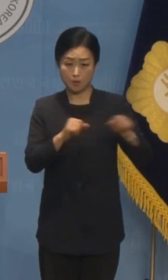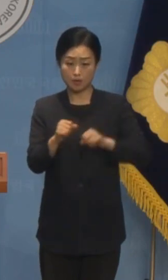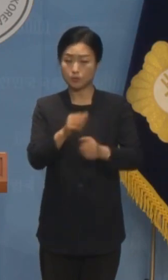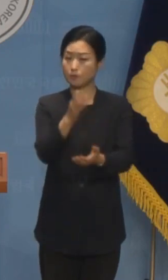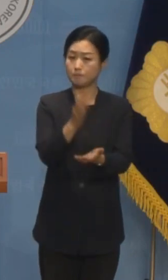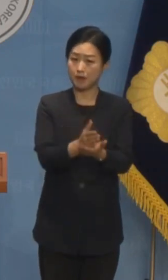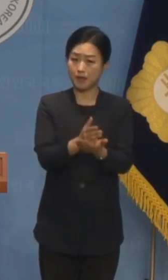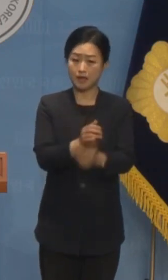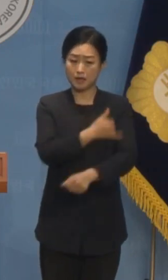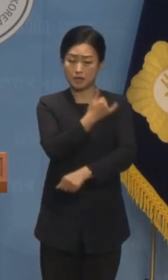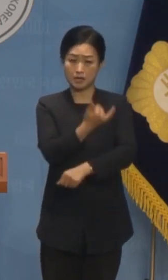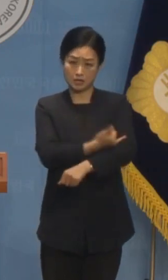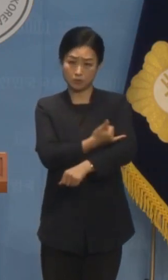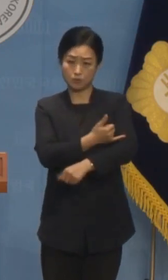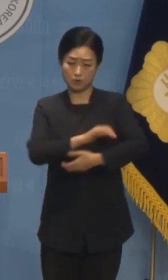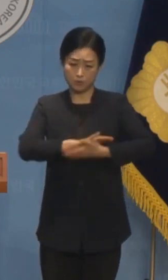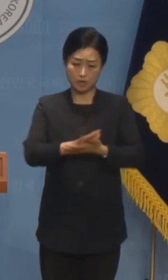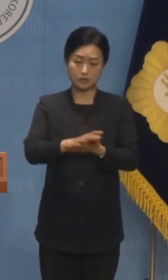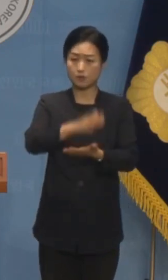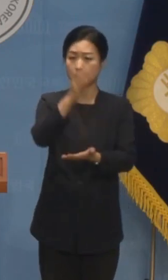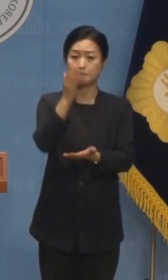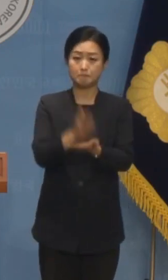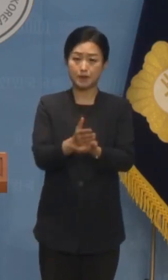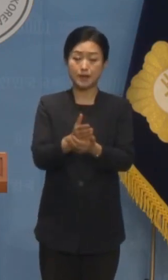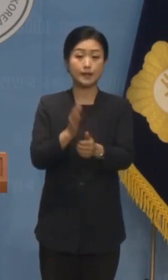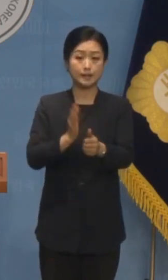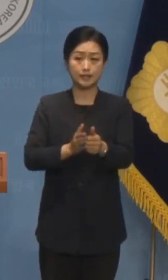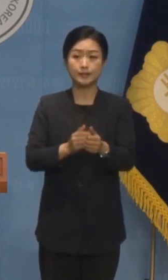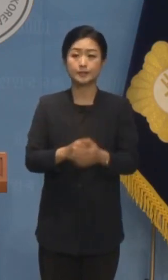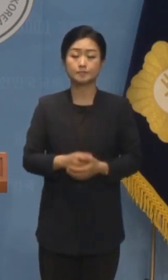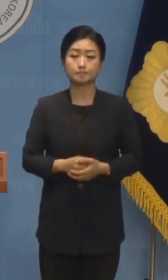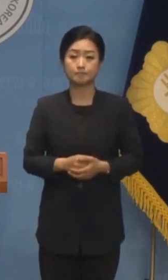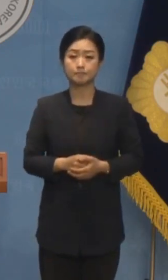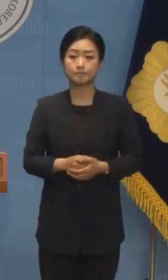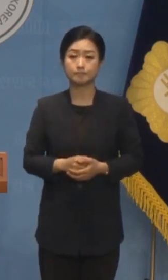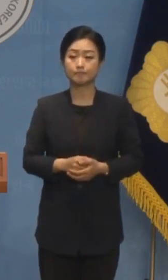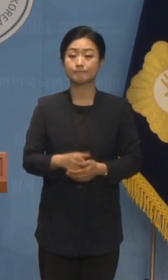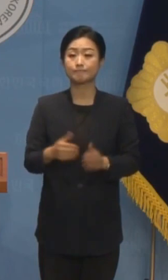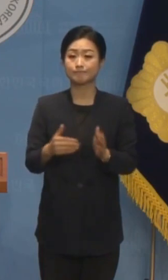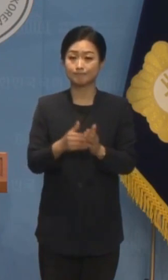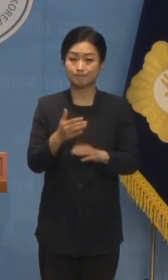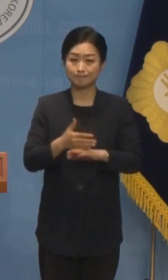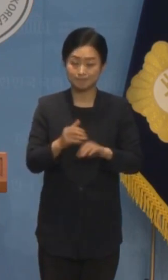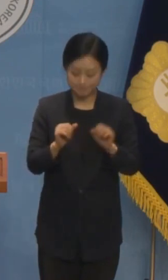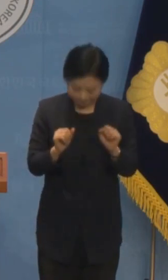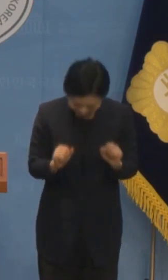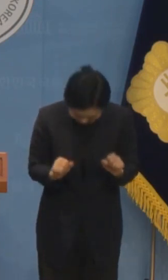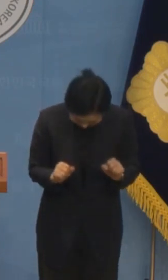인권을 훼손하는 차별 행정을 즉각 중단하십시오. 이상입니다.